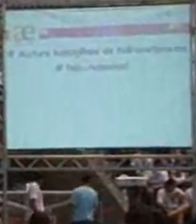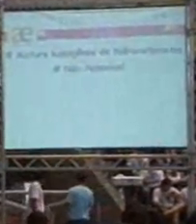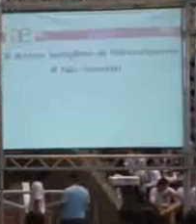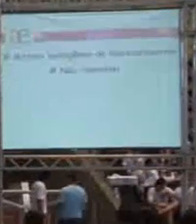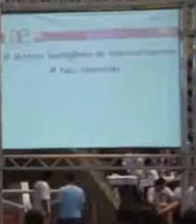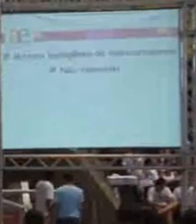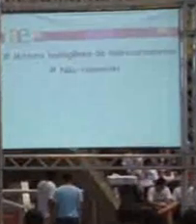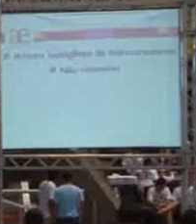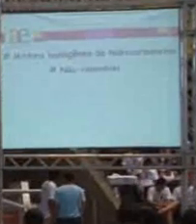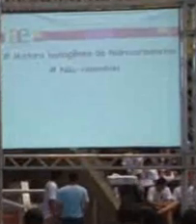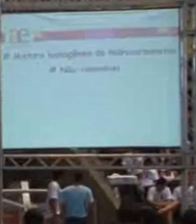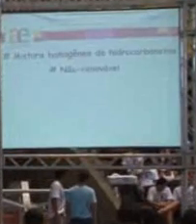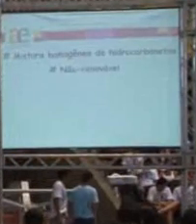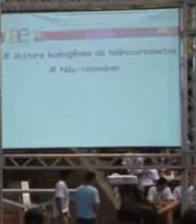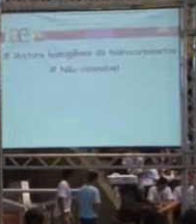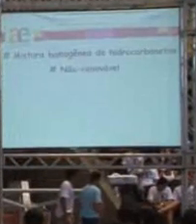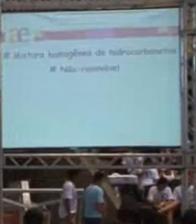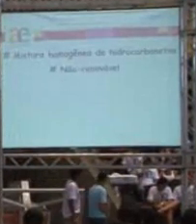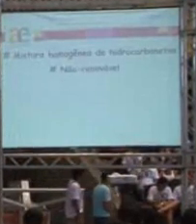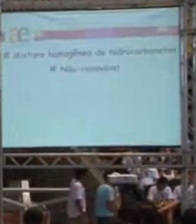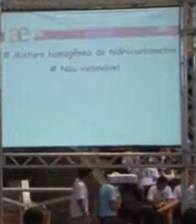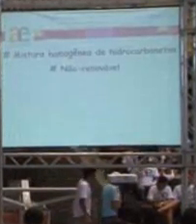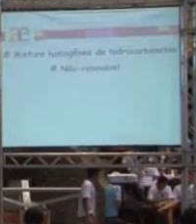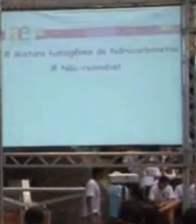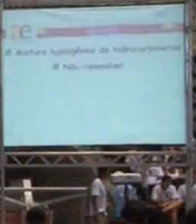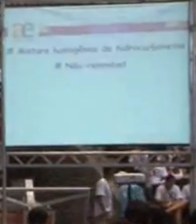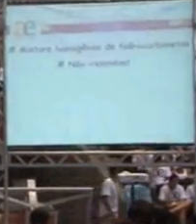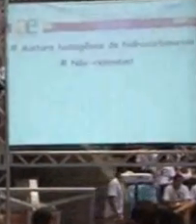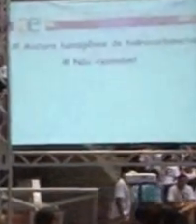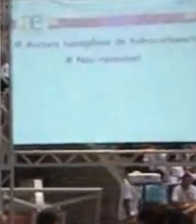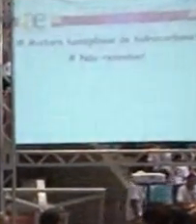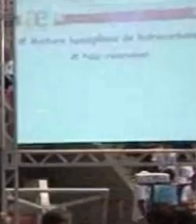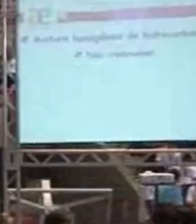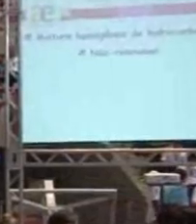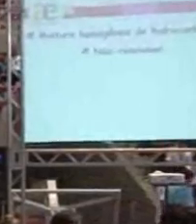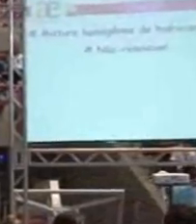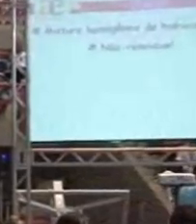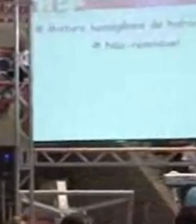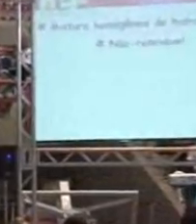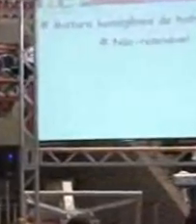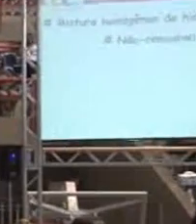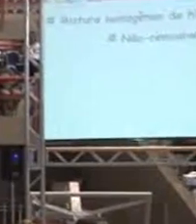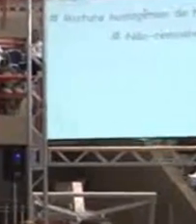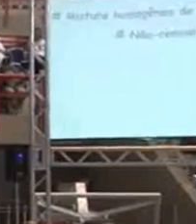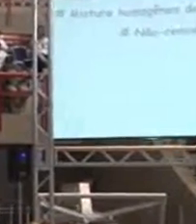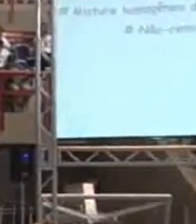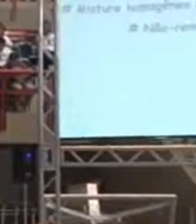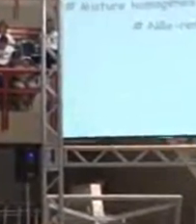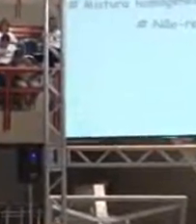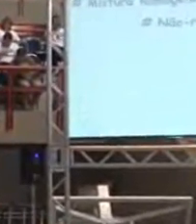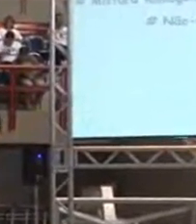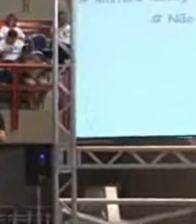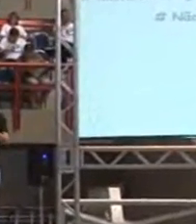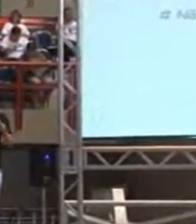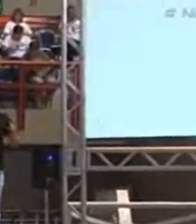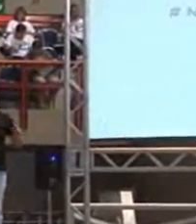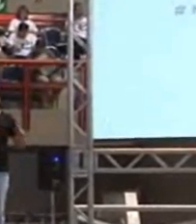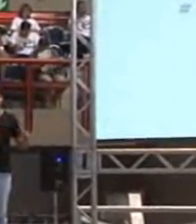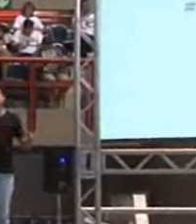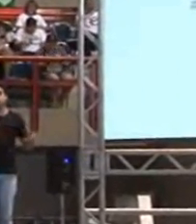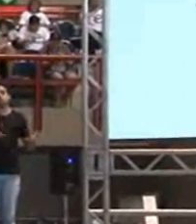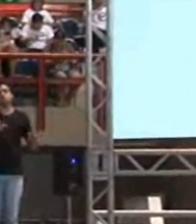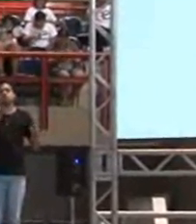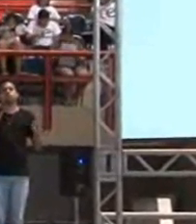natureza? Ele é formado rápido ou demora muito tempo? Bastante tempo. Porque tem gente que diz assim,